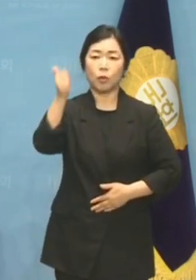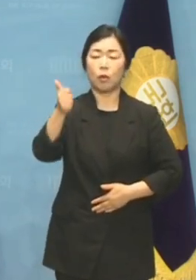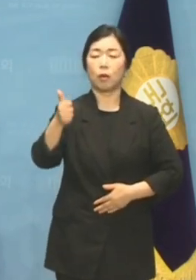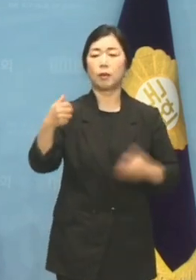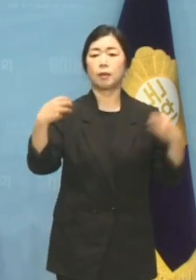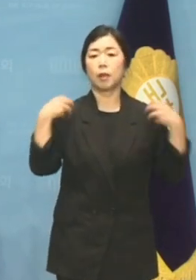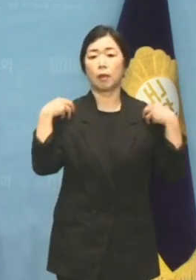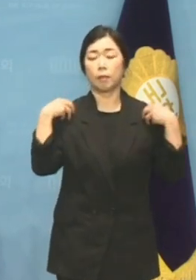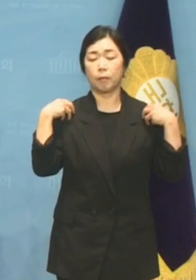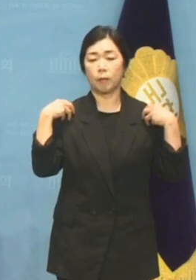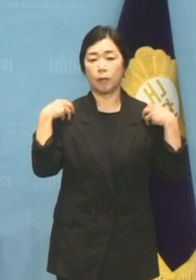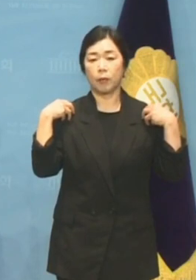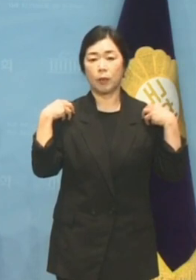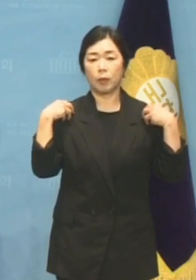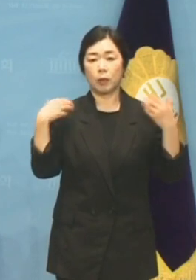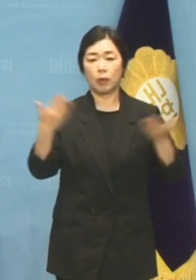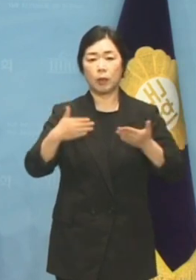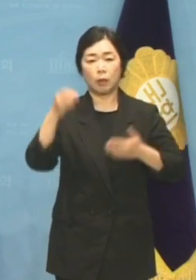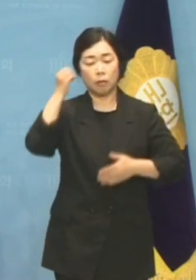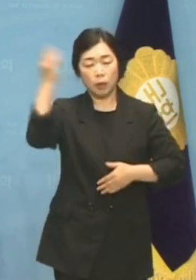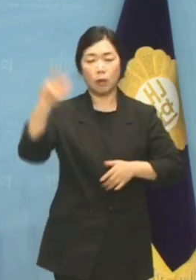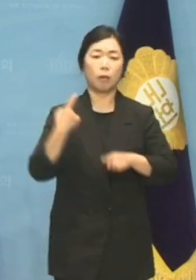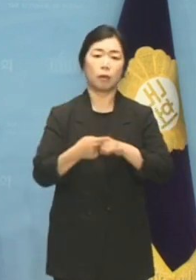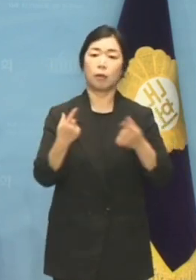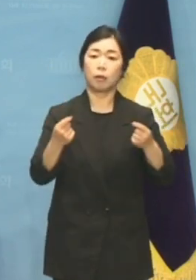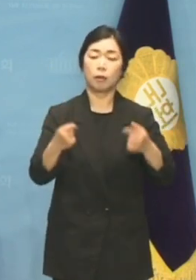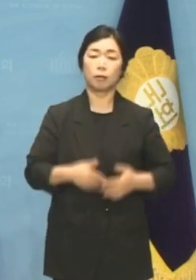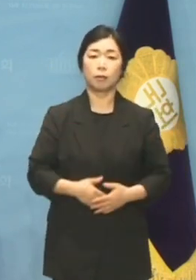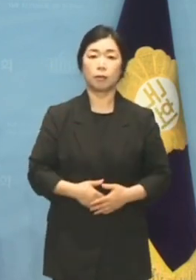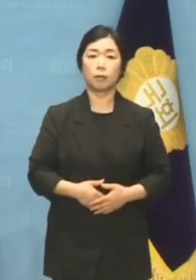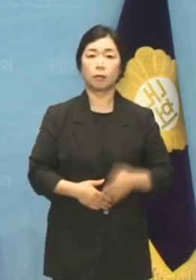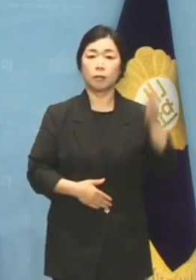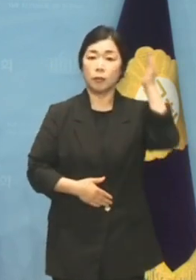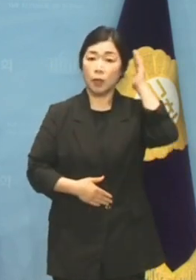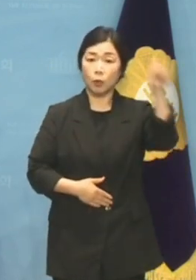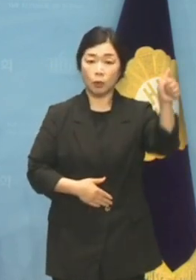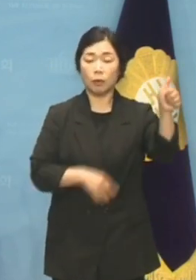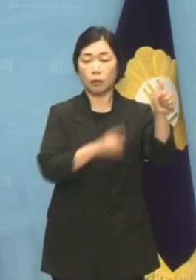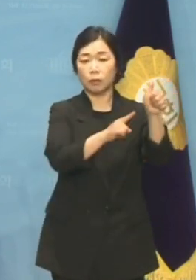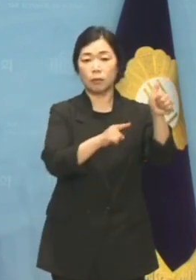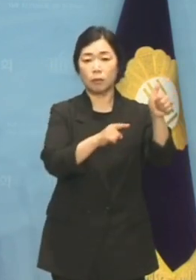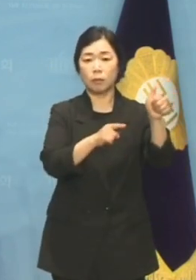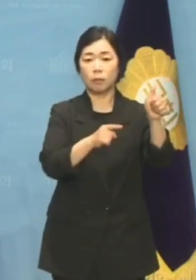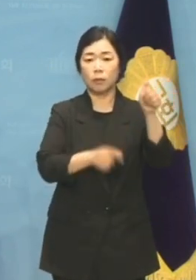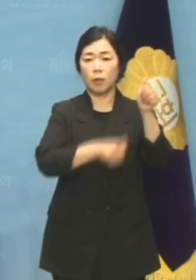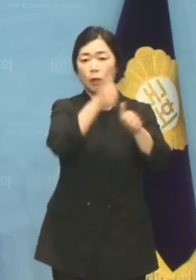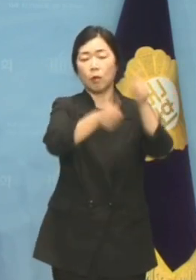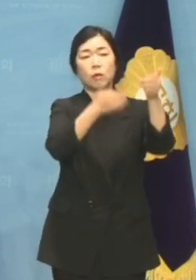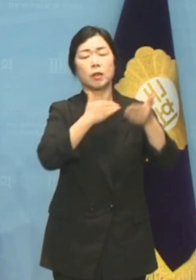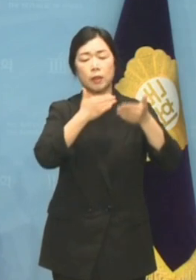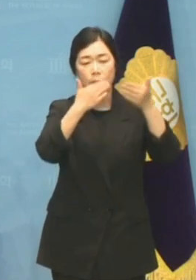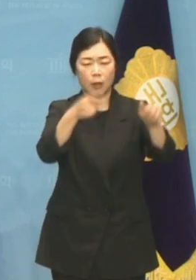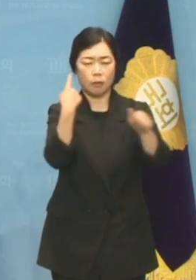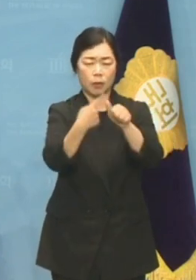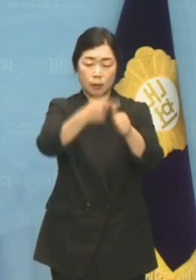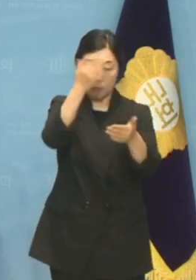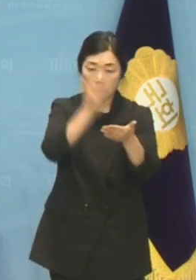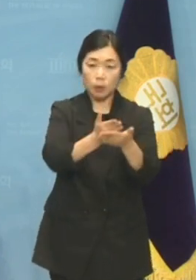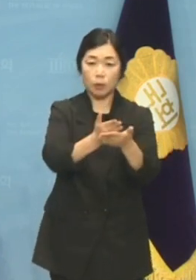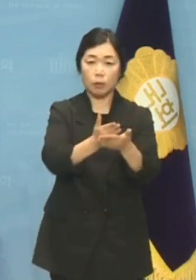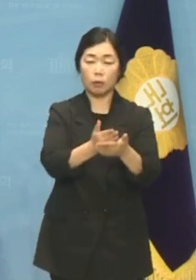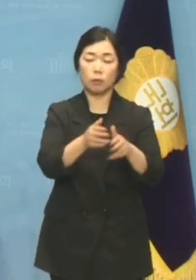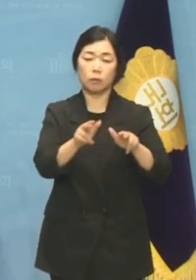망각한 무책임한 행위입니다. 대통령은 더 이상 선조들의 숭고한 희생을 욕되게 하지